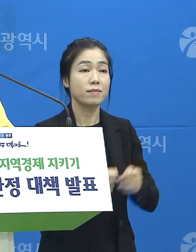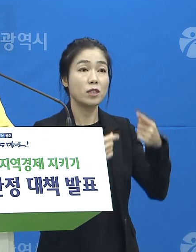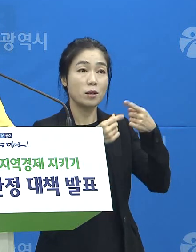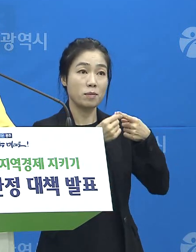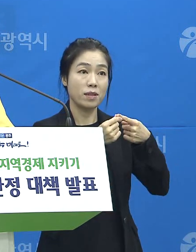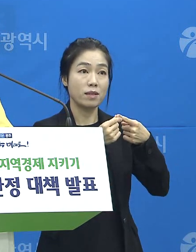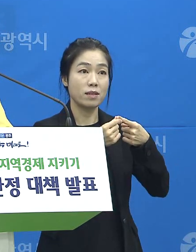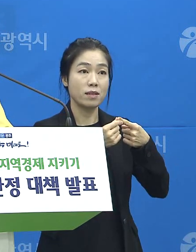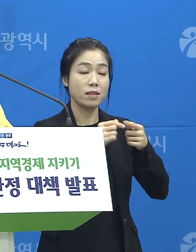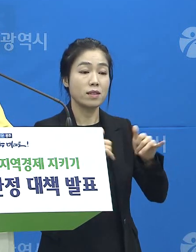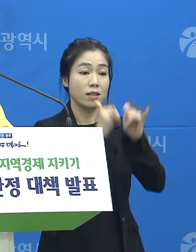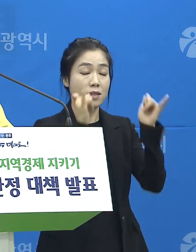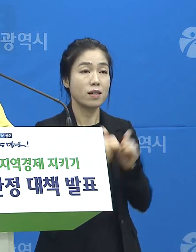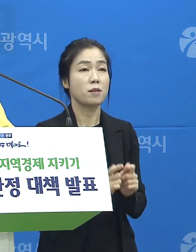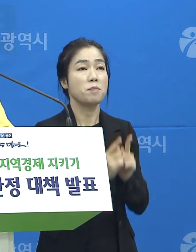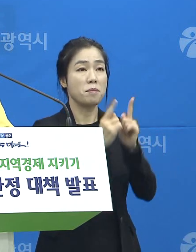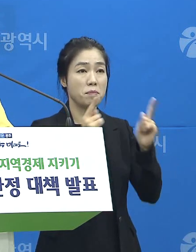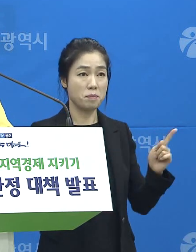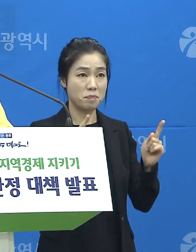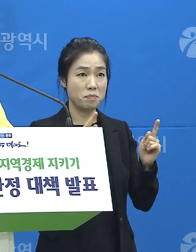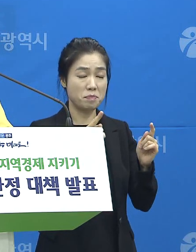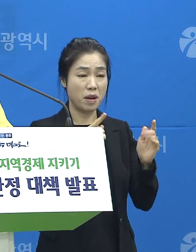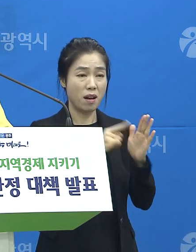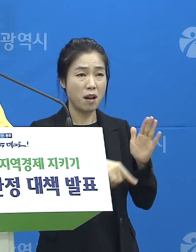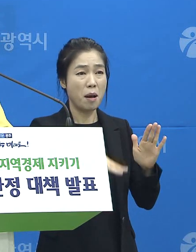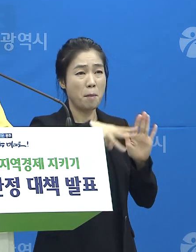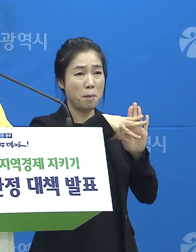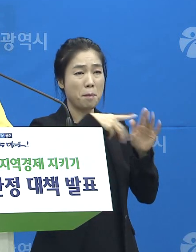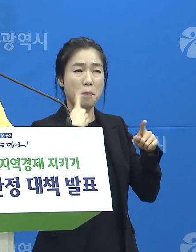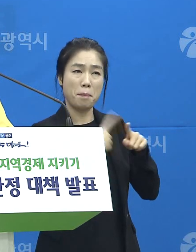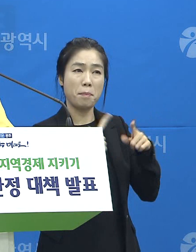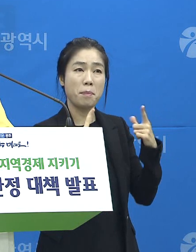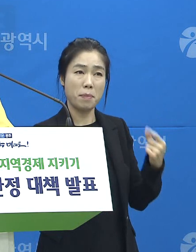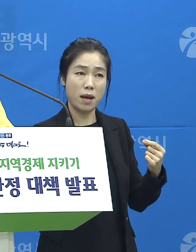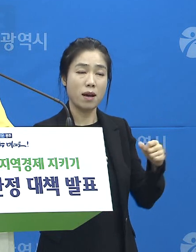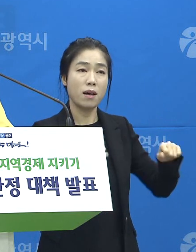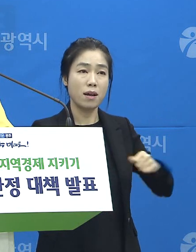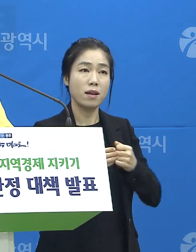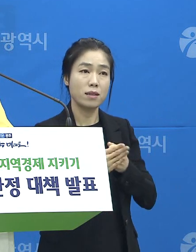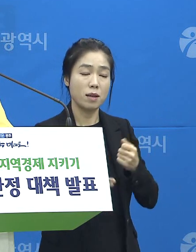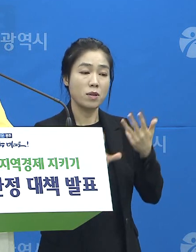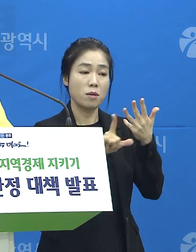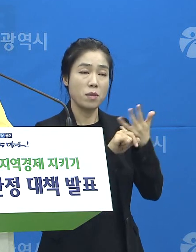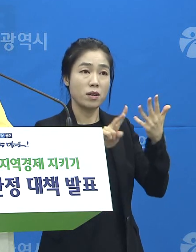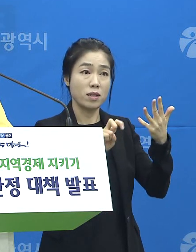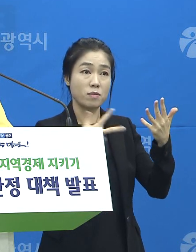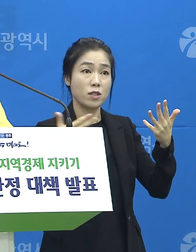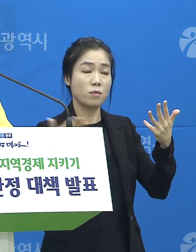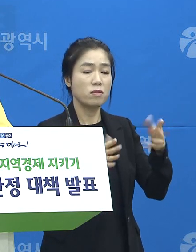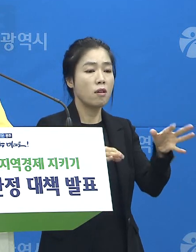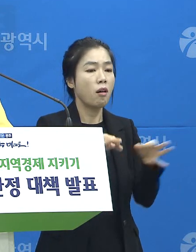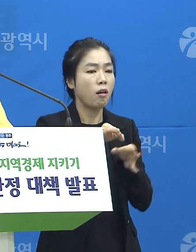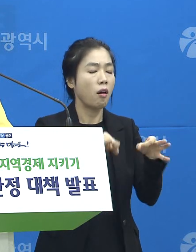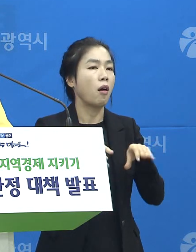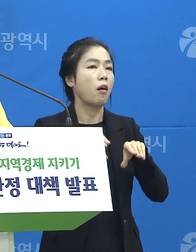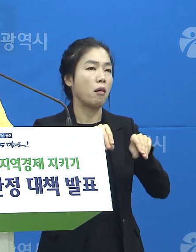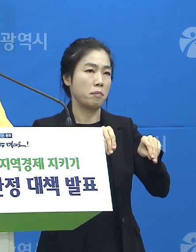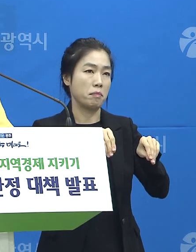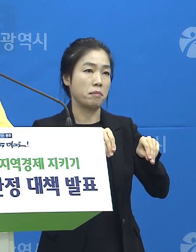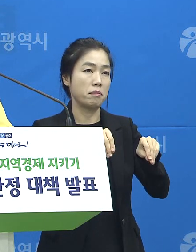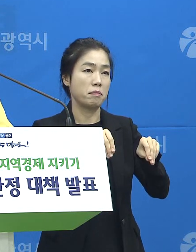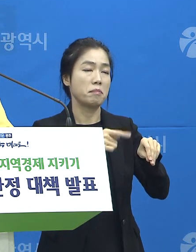첫째, 사회적 거리두기 준 3단계 시행에 따라 8월 27일부터 영업을 하지